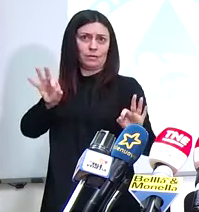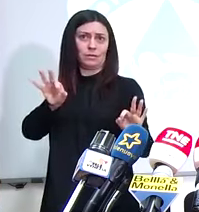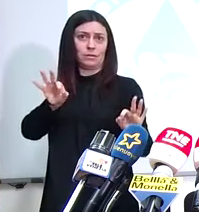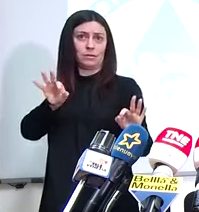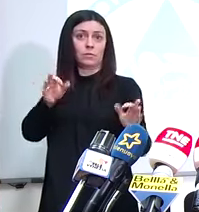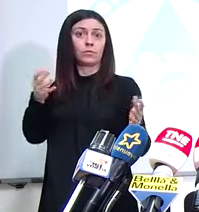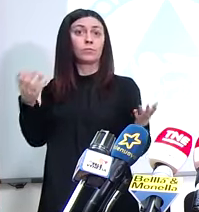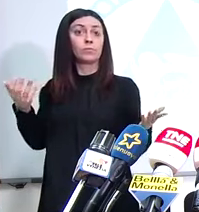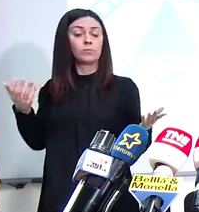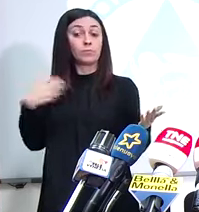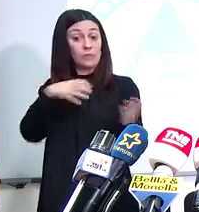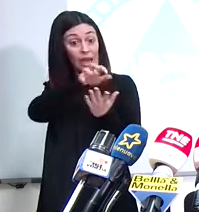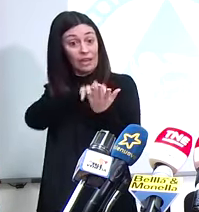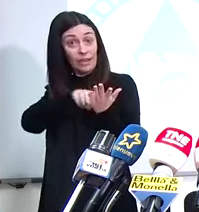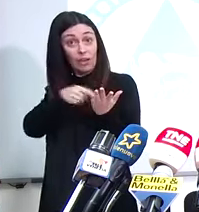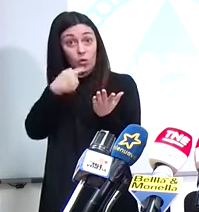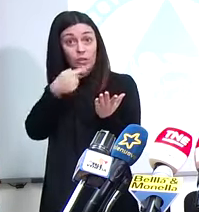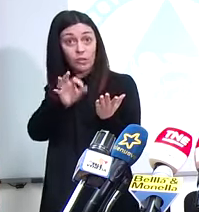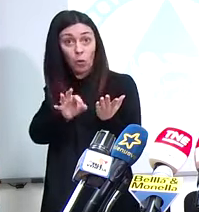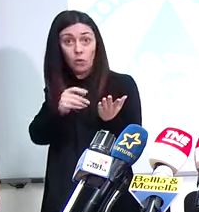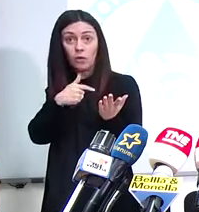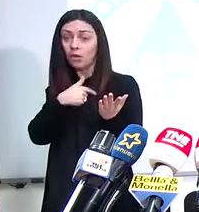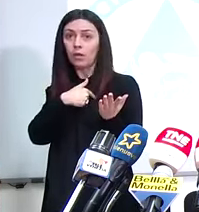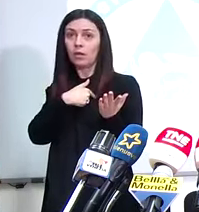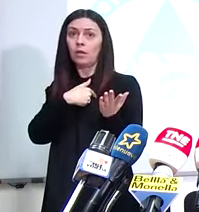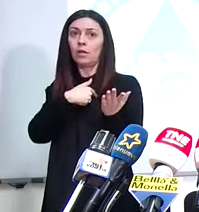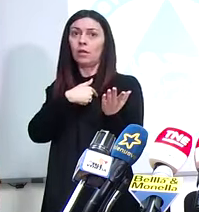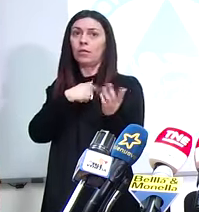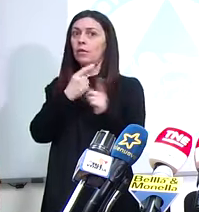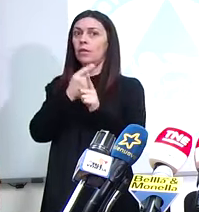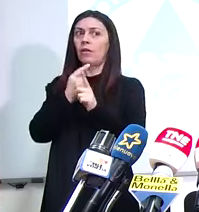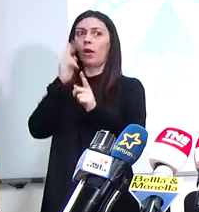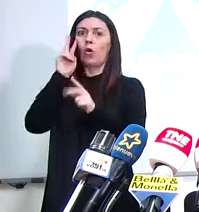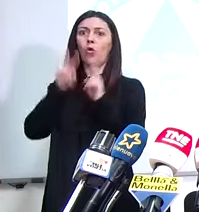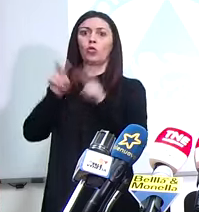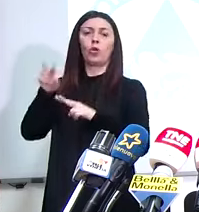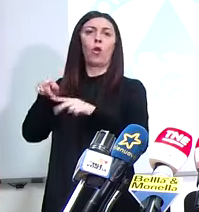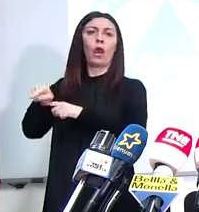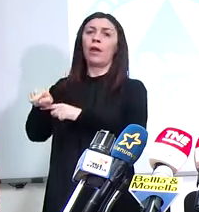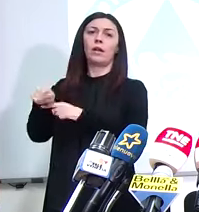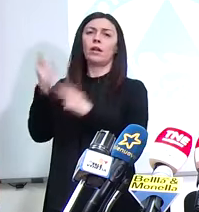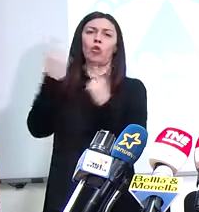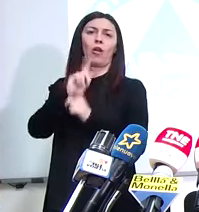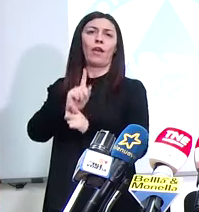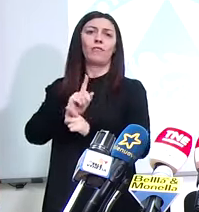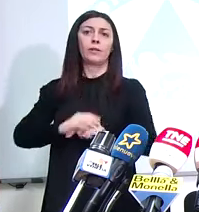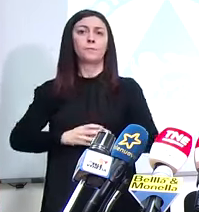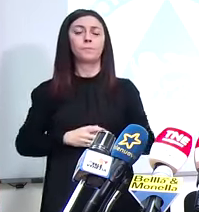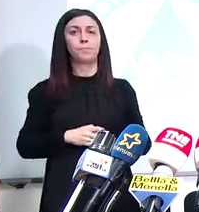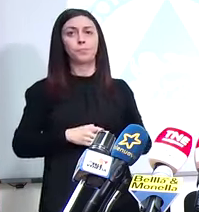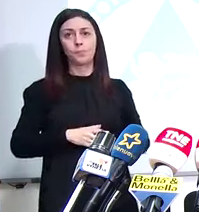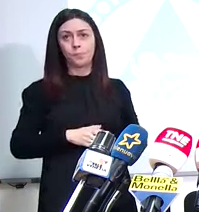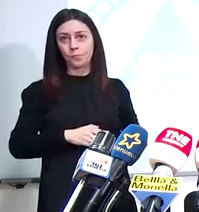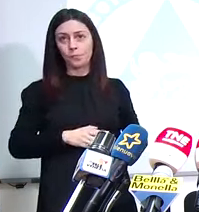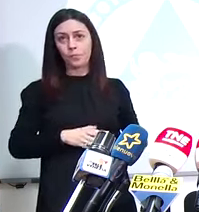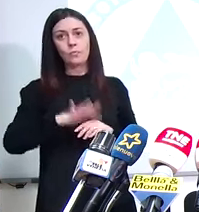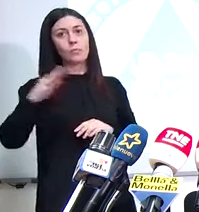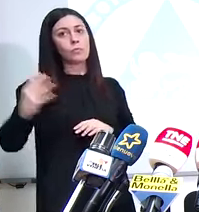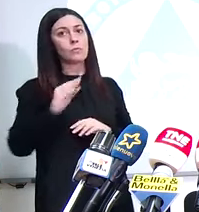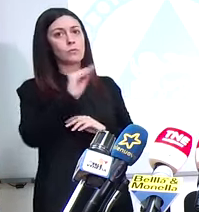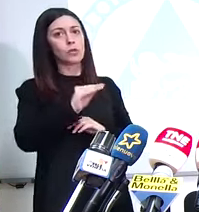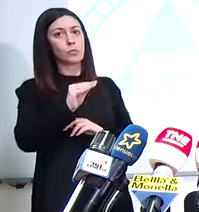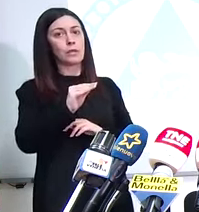il giornalista e la scritta dal figlio alla sua fonte ho riportato quello psichici e una domanda che arriva da una